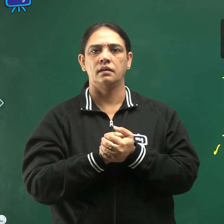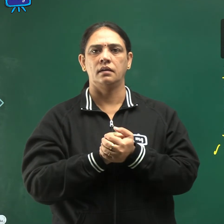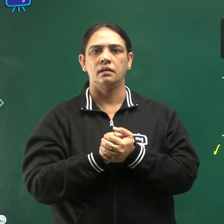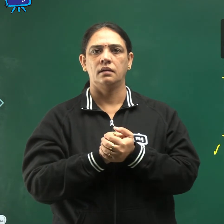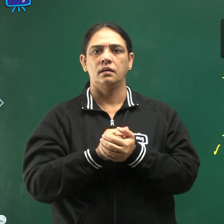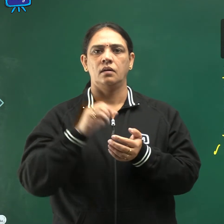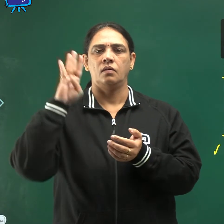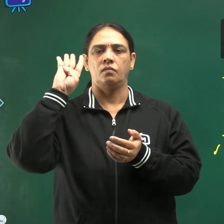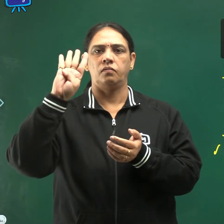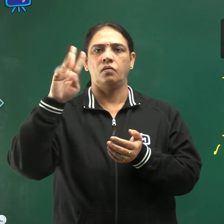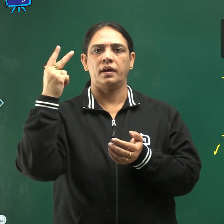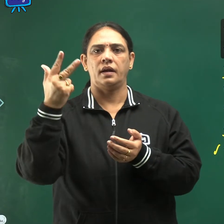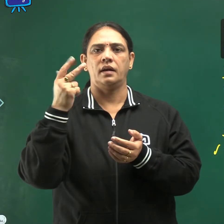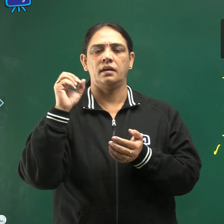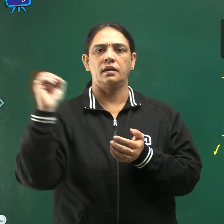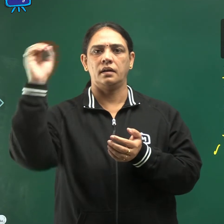48 डिग्री